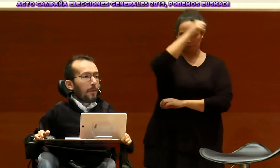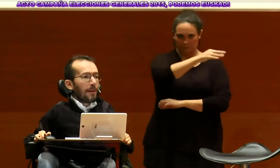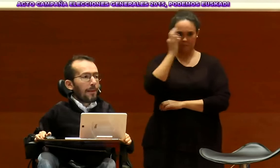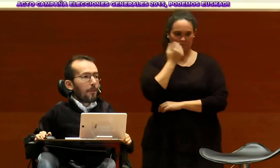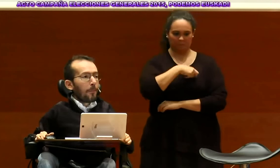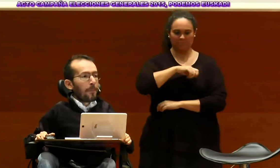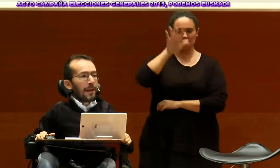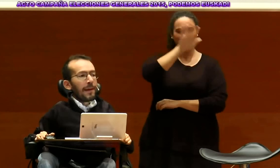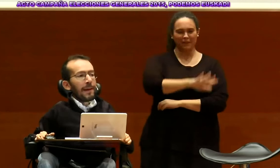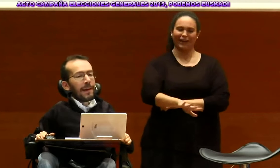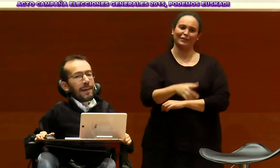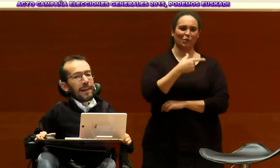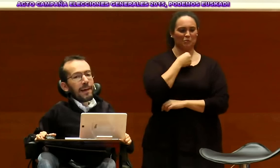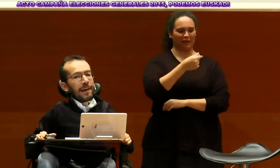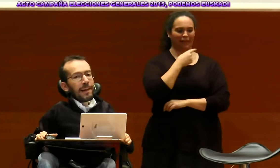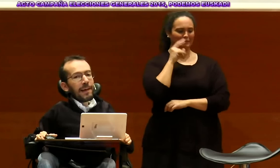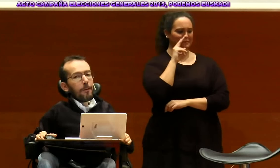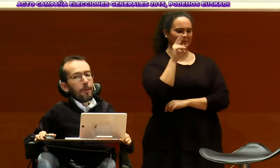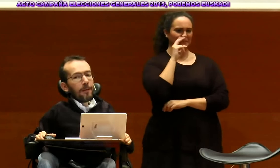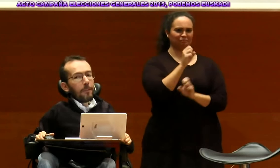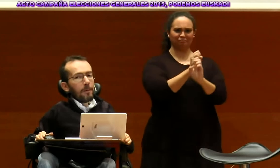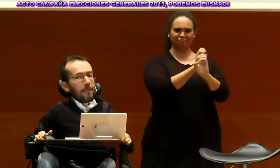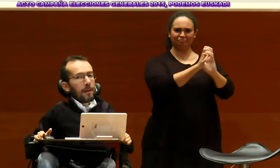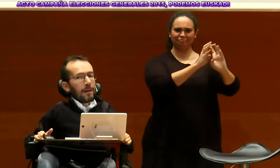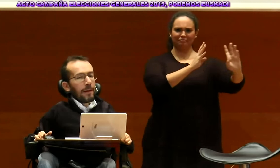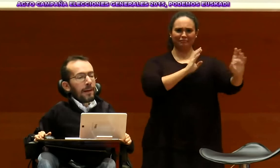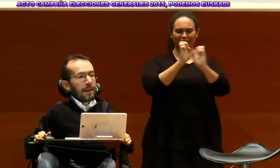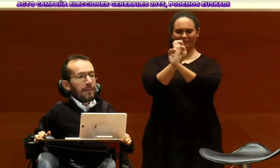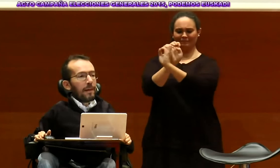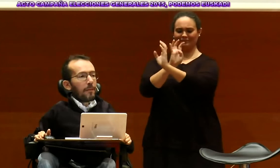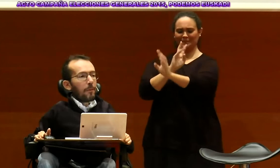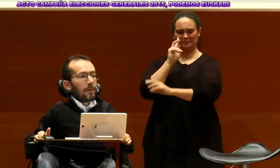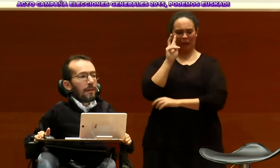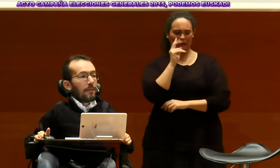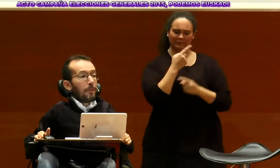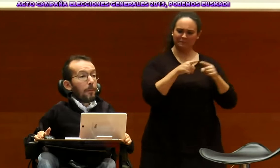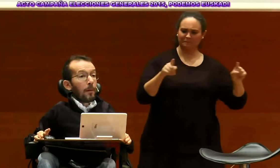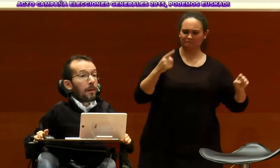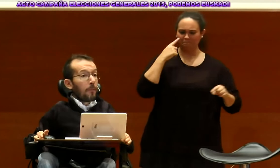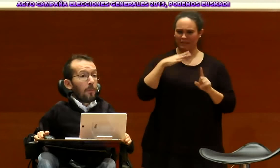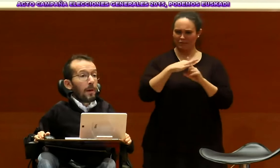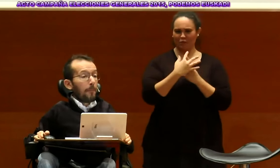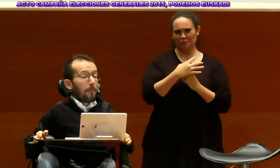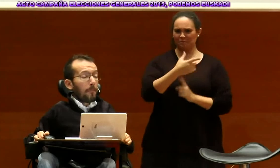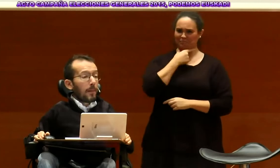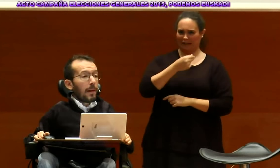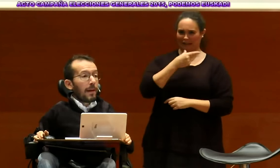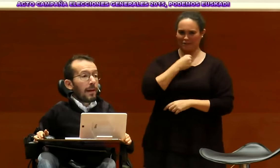bastante divertido en la cola de la puerta de embarque estas situaciones. Pues